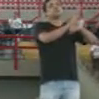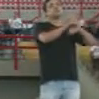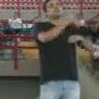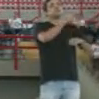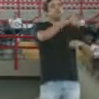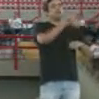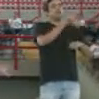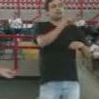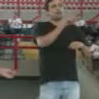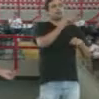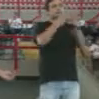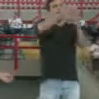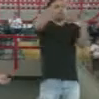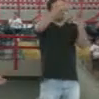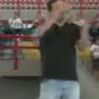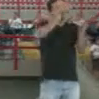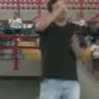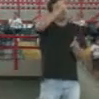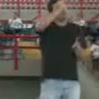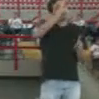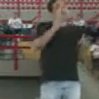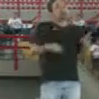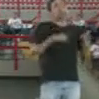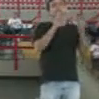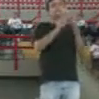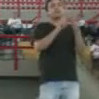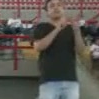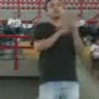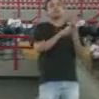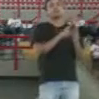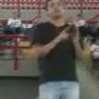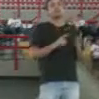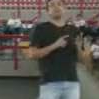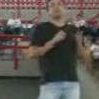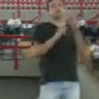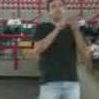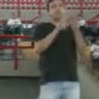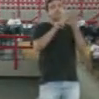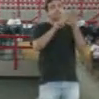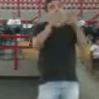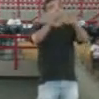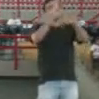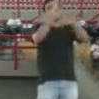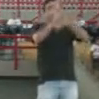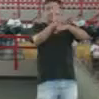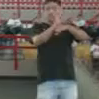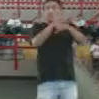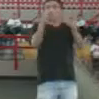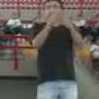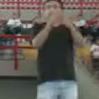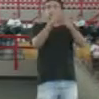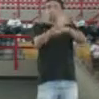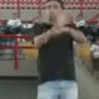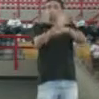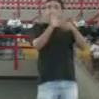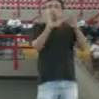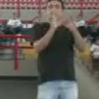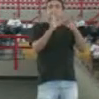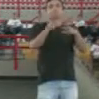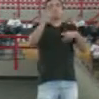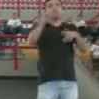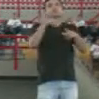se chamar a meio-dia. A meio-dia. E a terceira parte, que é onde vai ter mais personagens